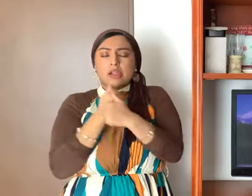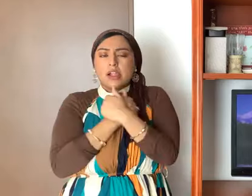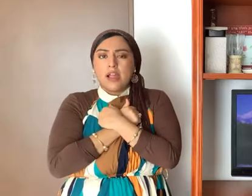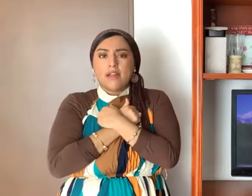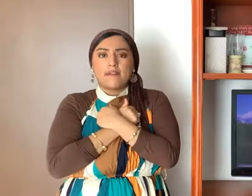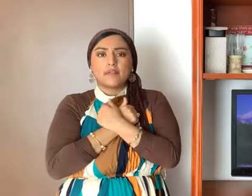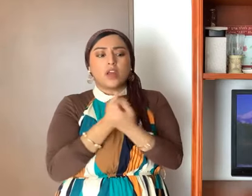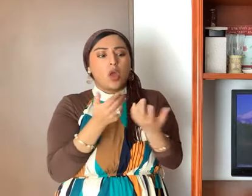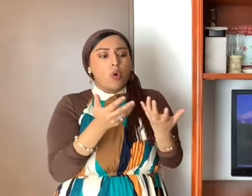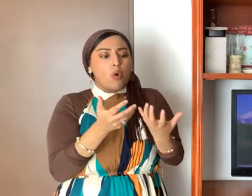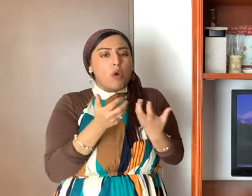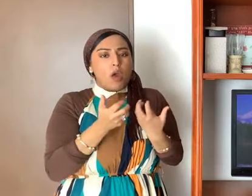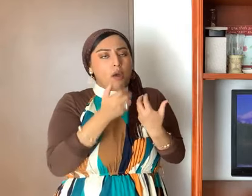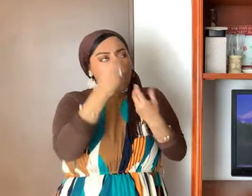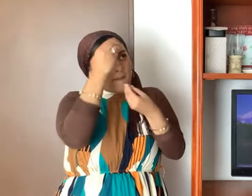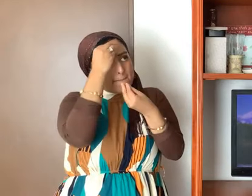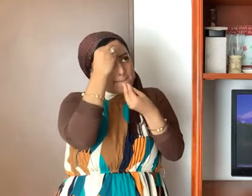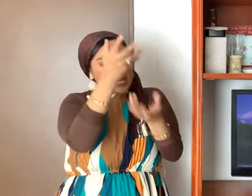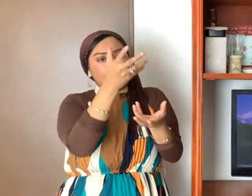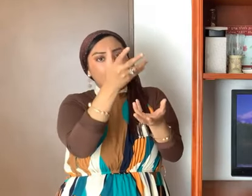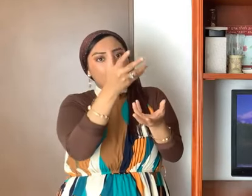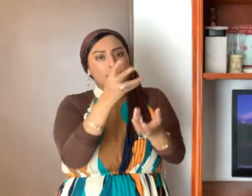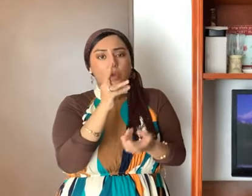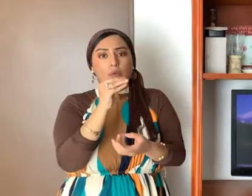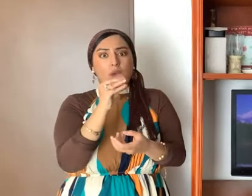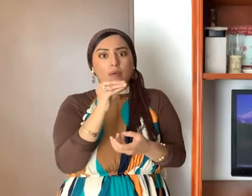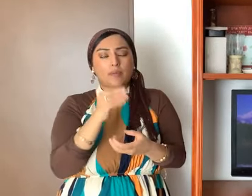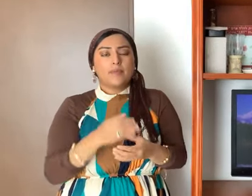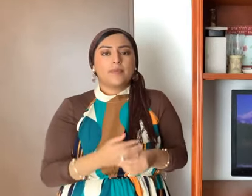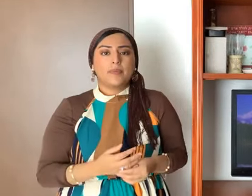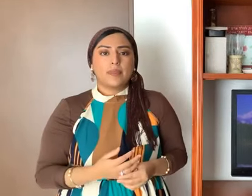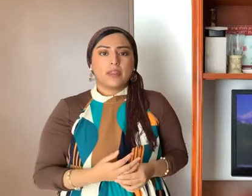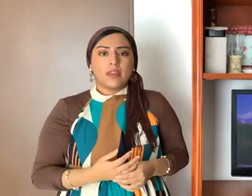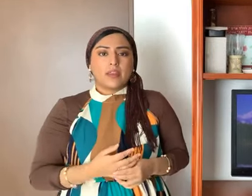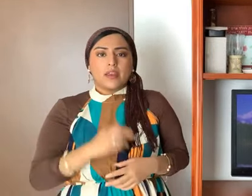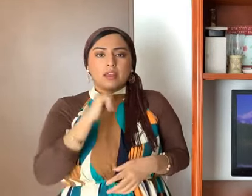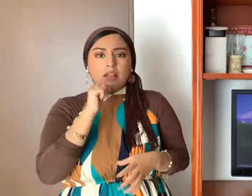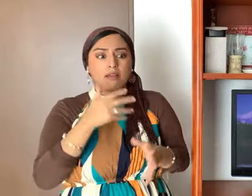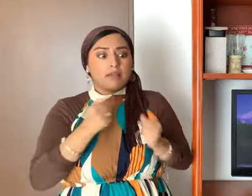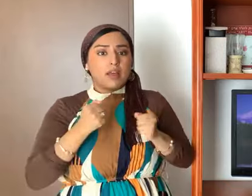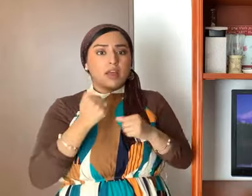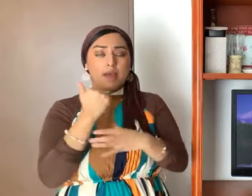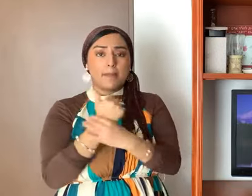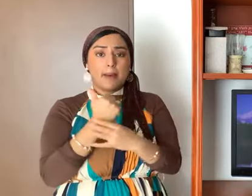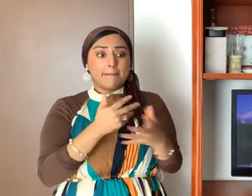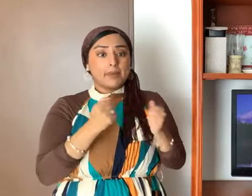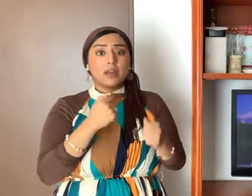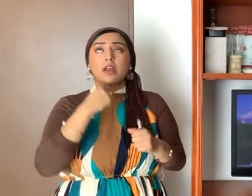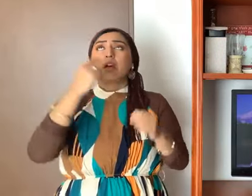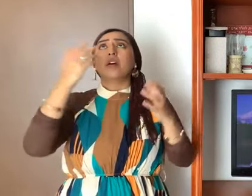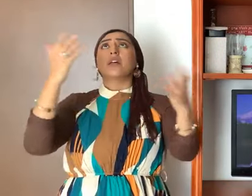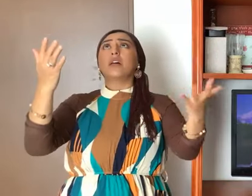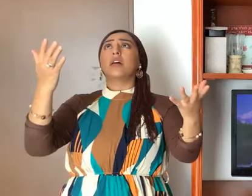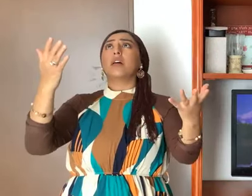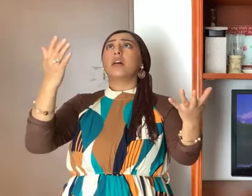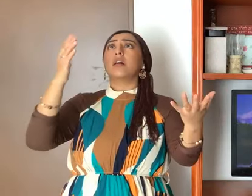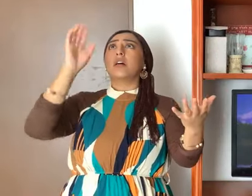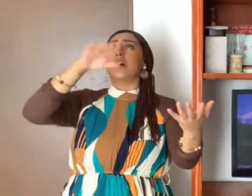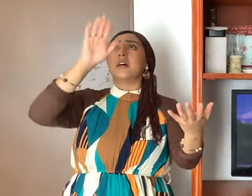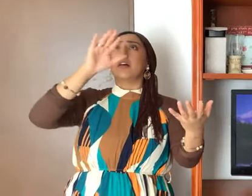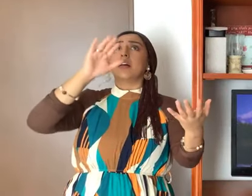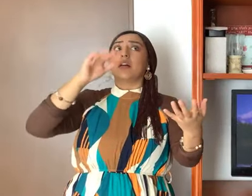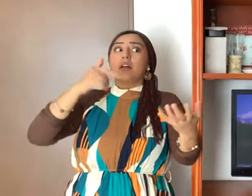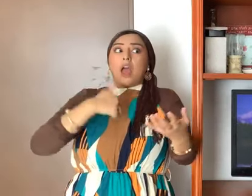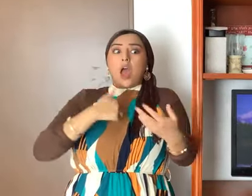amó y le quiso obedecer. ¡Qué tremendo! No de inmediato Abraham le dijo, oye, pues